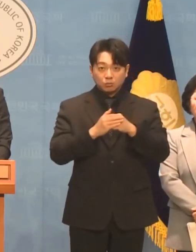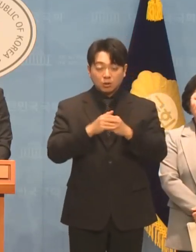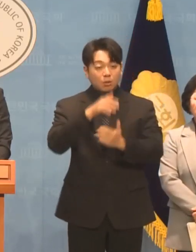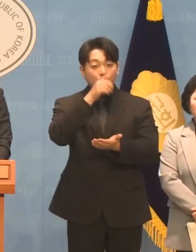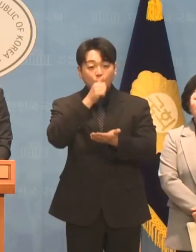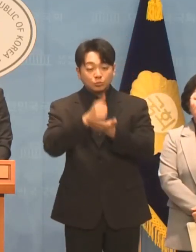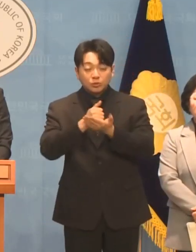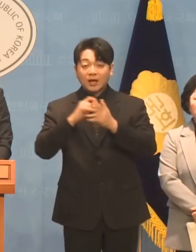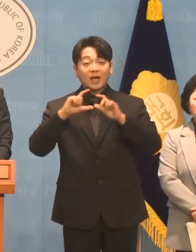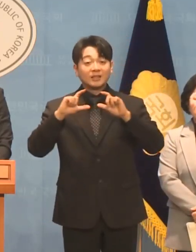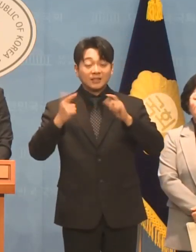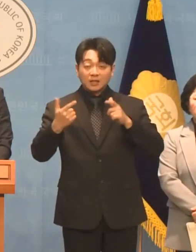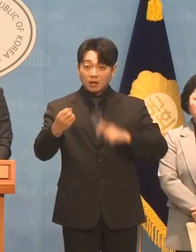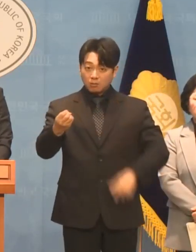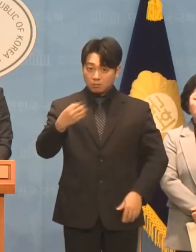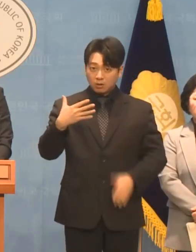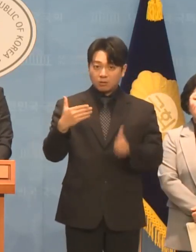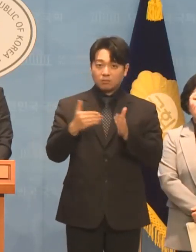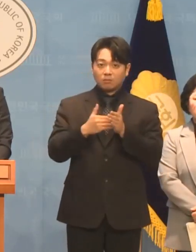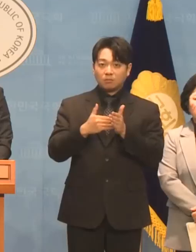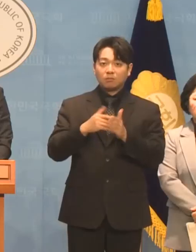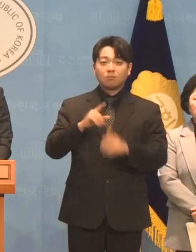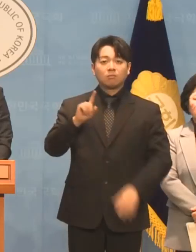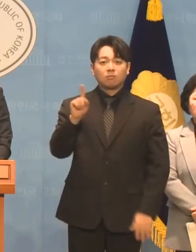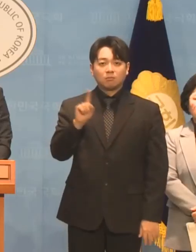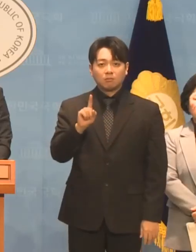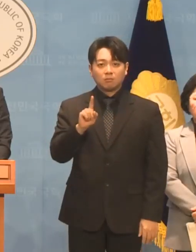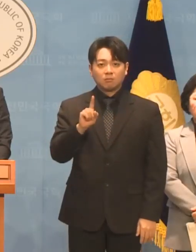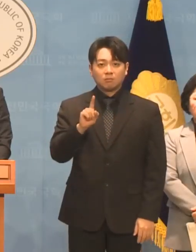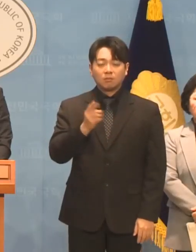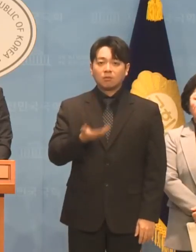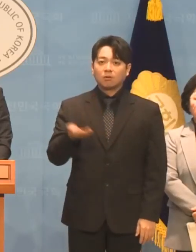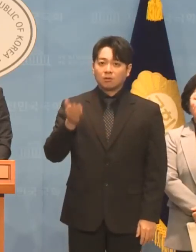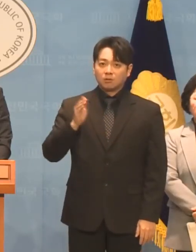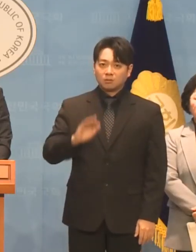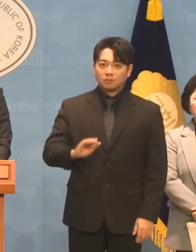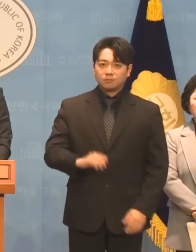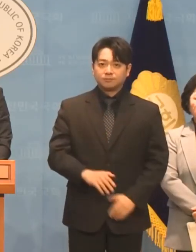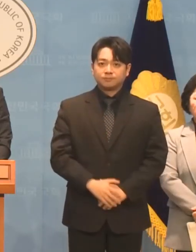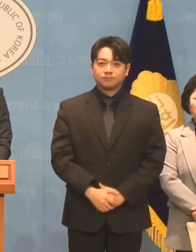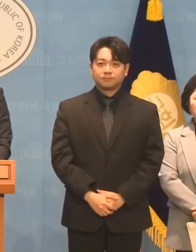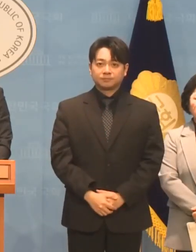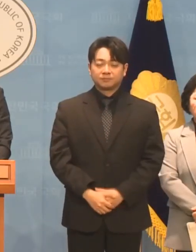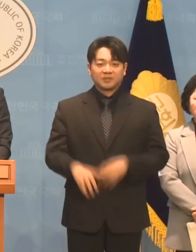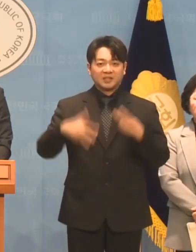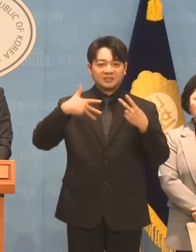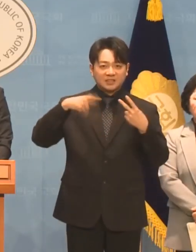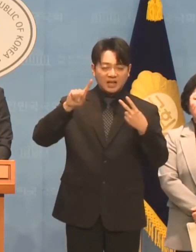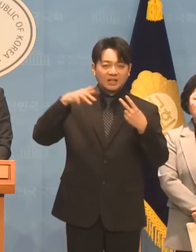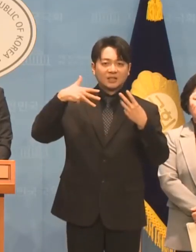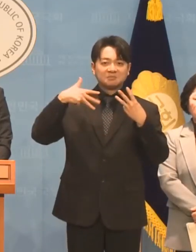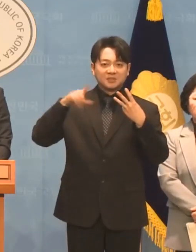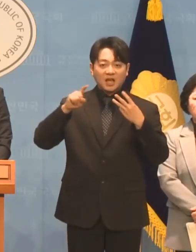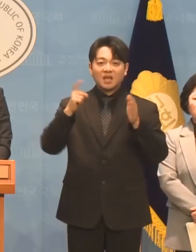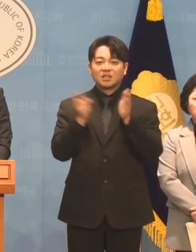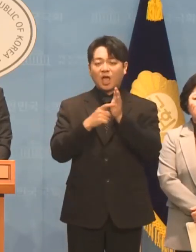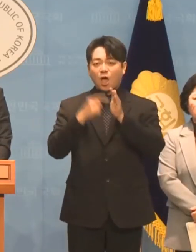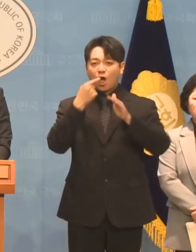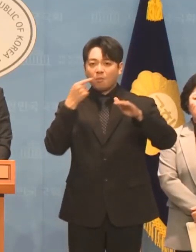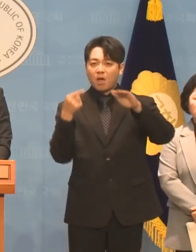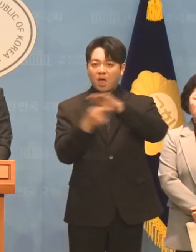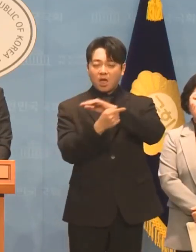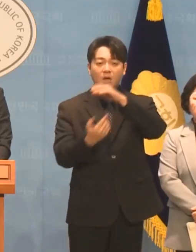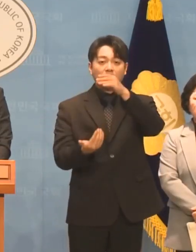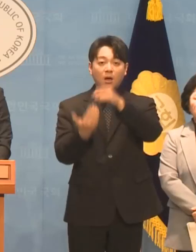국민의힘 의원님께서 주장하고 계십니다. 그러나 제2차, 3차 계엄이 거론되었기 때문에 단순히 1차